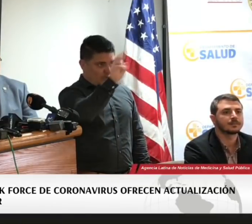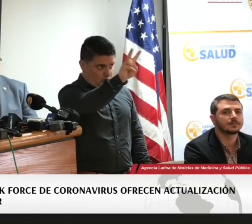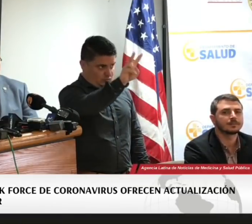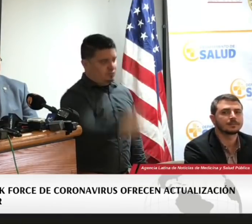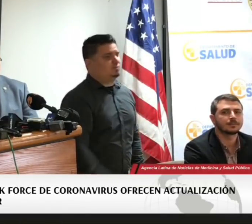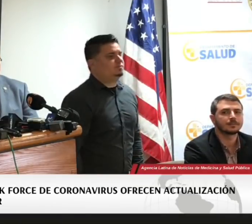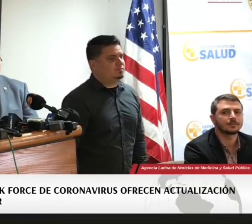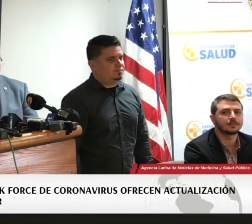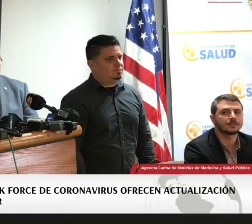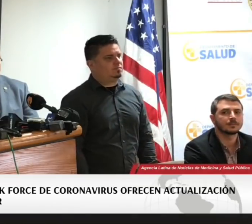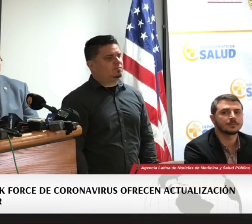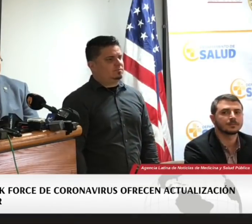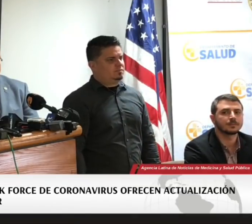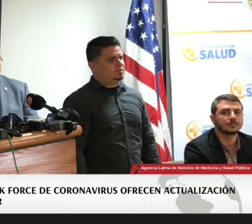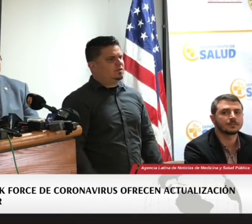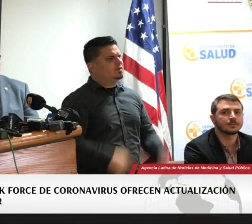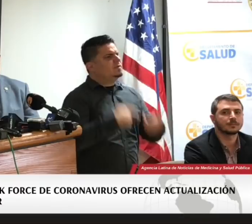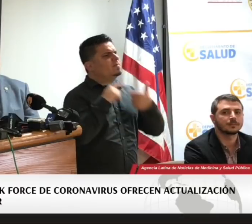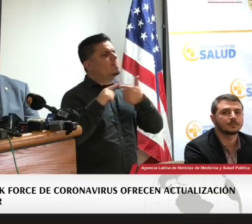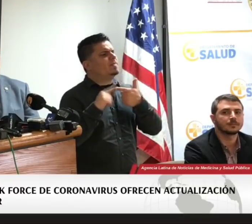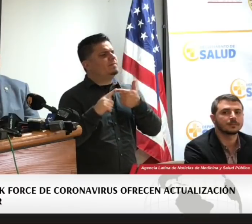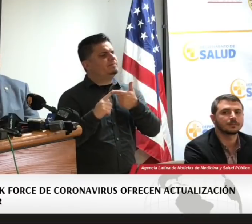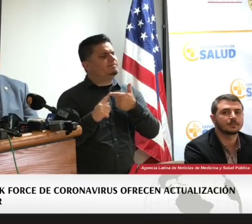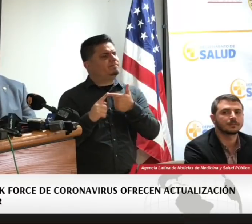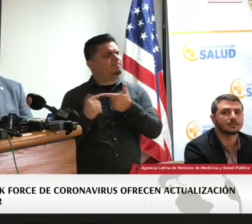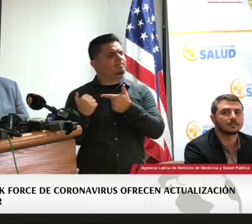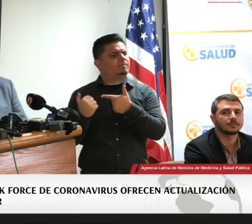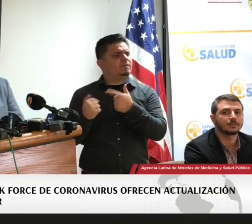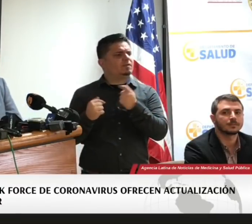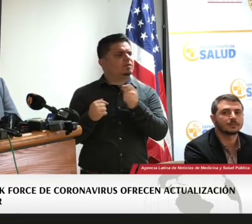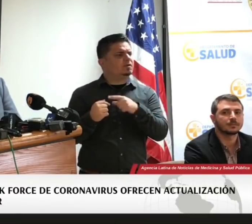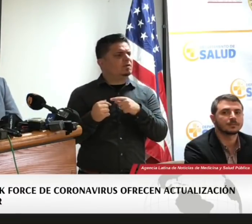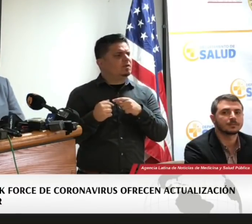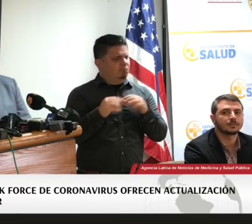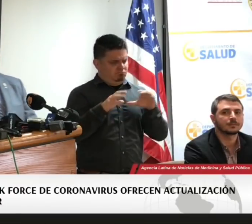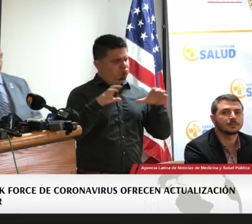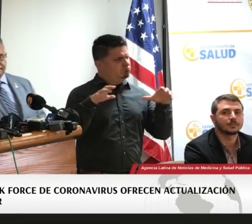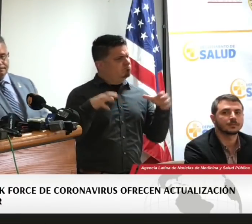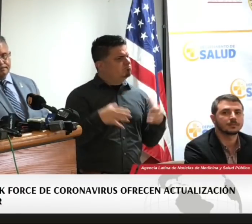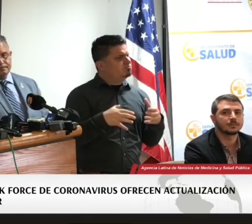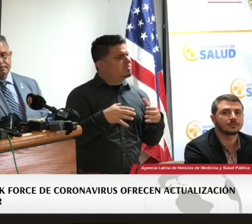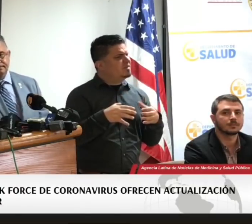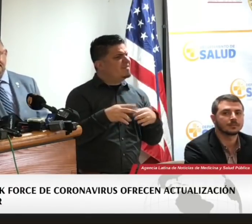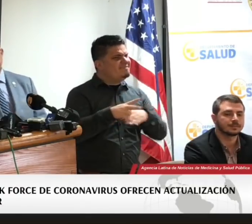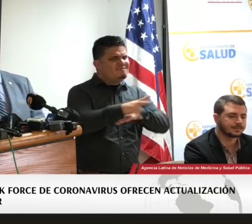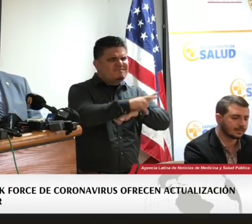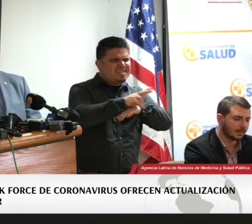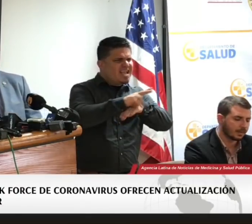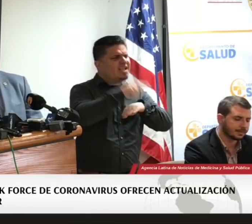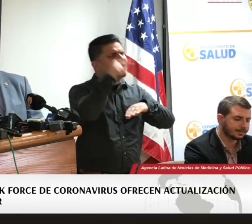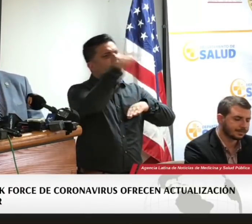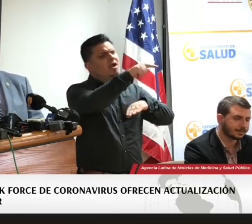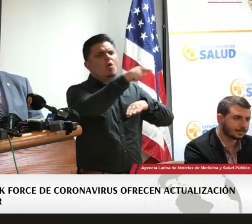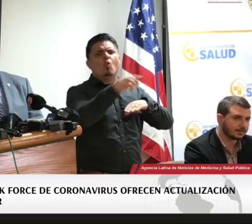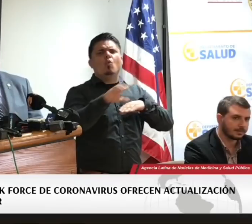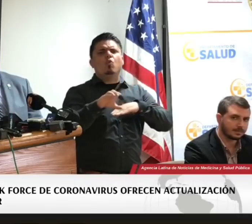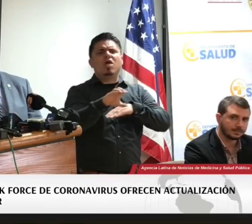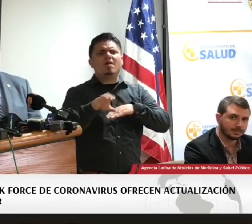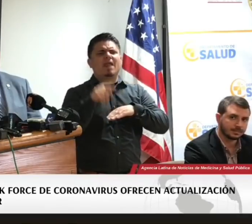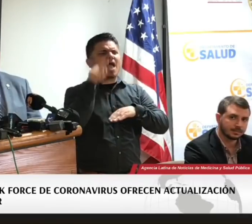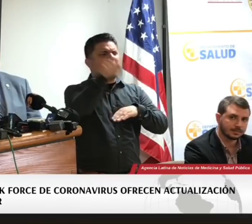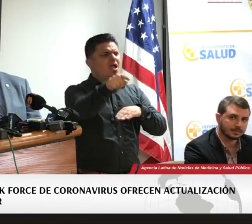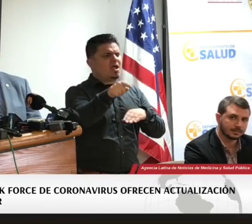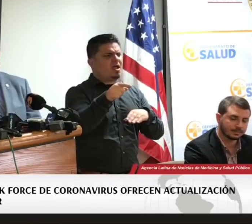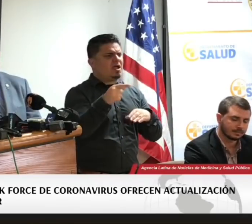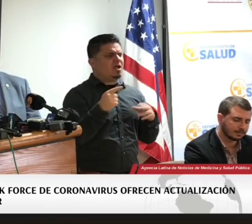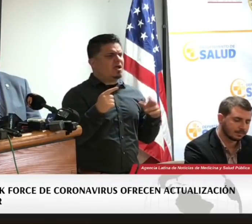lo que tiene que ver con la transportación masiva, entiéndase bien que hay culebra, entiéndase los huevos de lama, porque también hay mucha gente y obviamente los viajes y